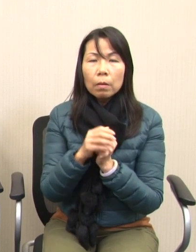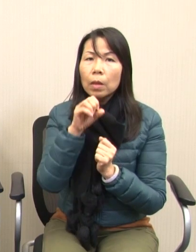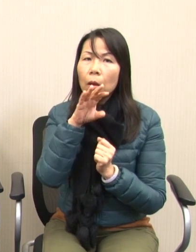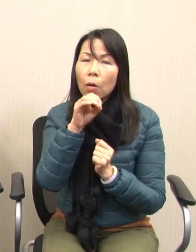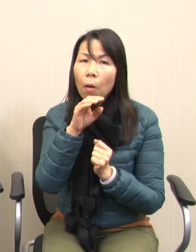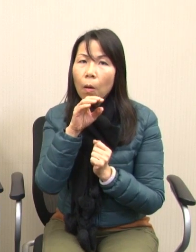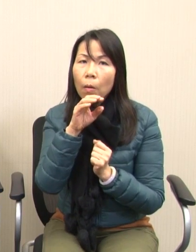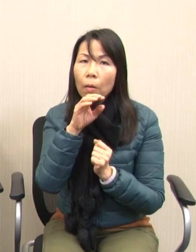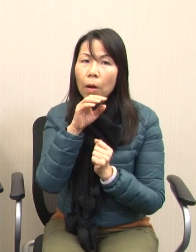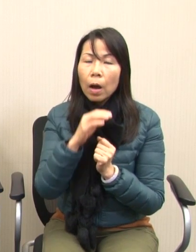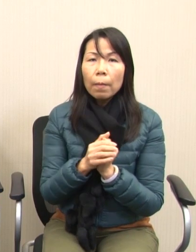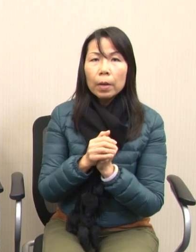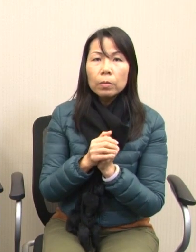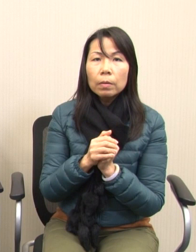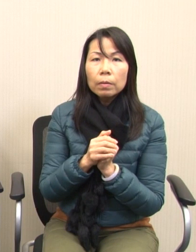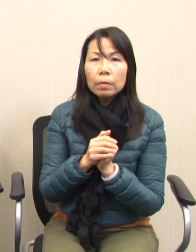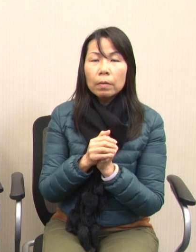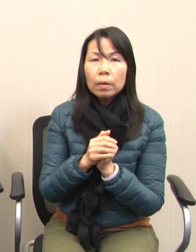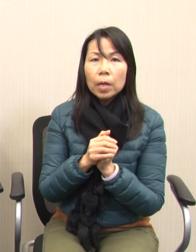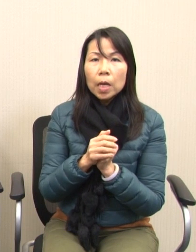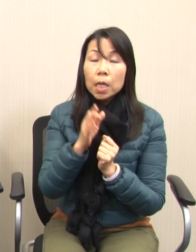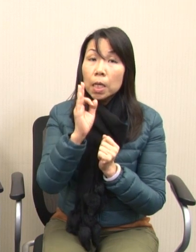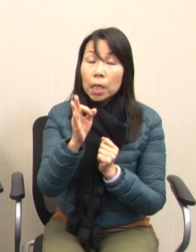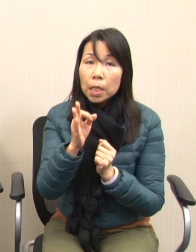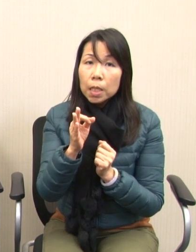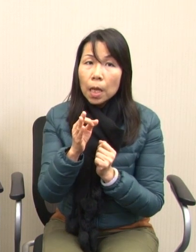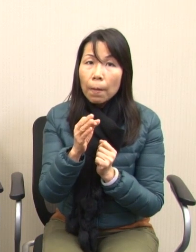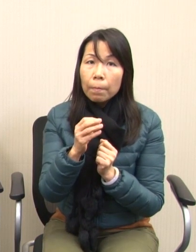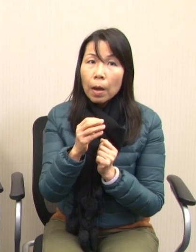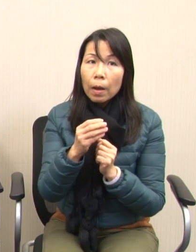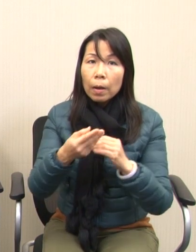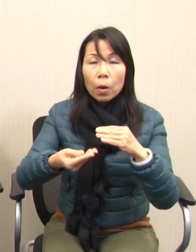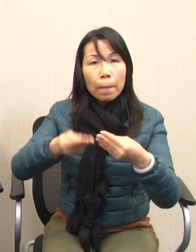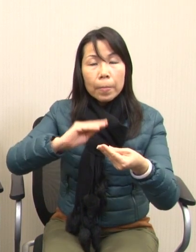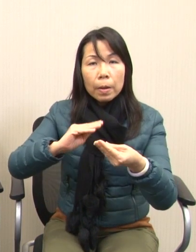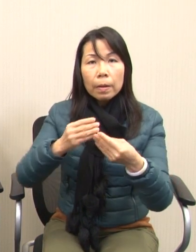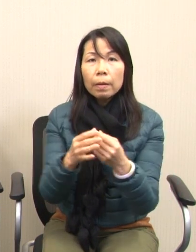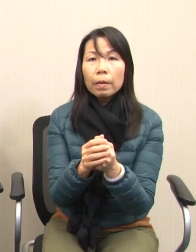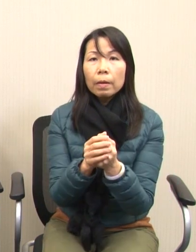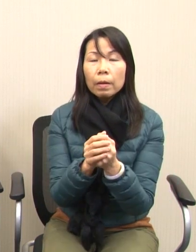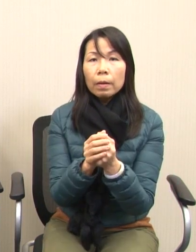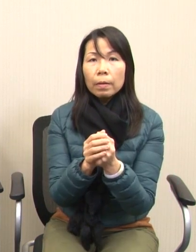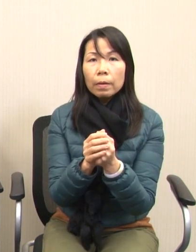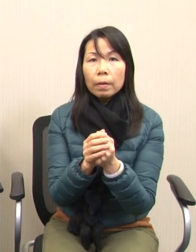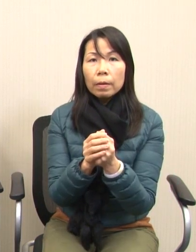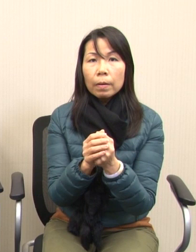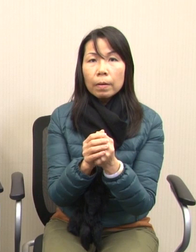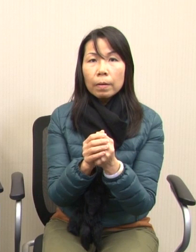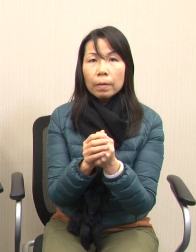如我們將我們那三百幾個什麼叫戰狼三百，是